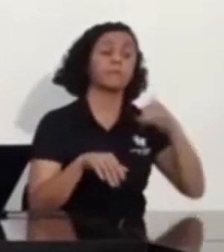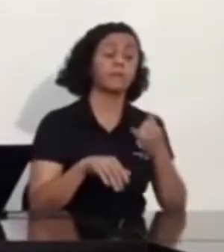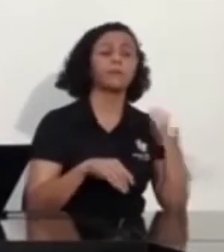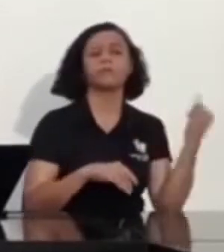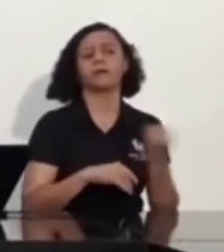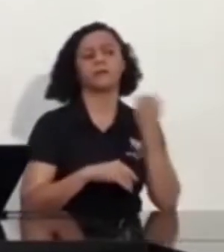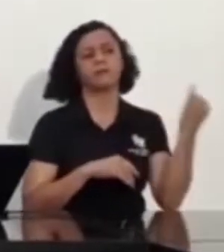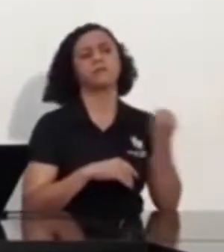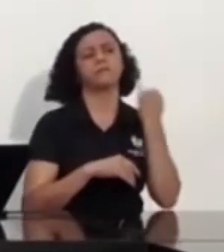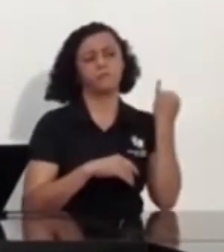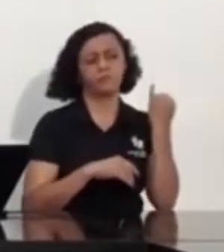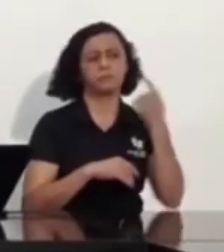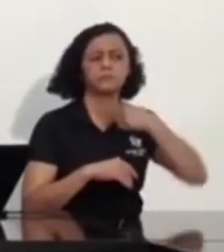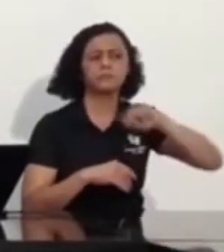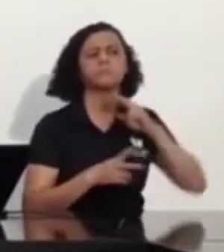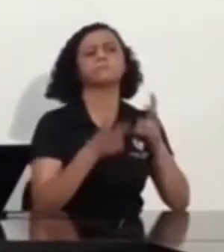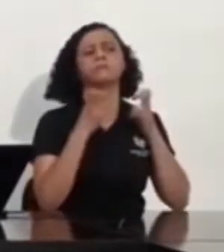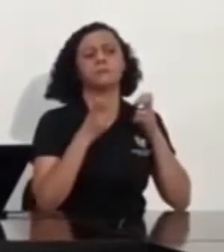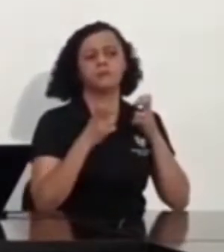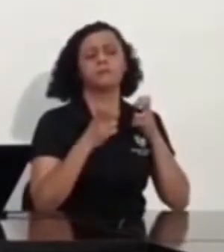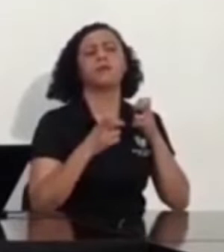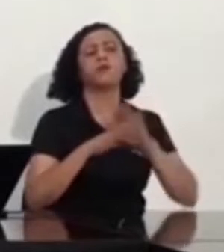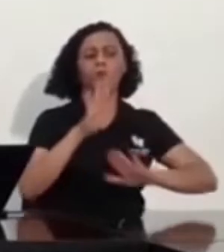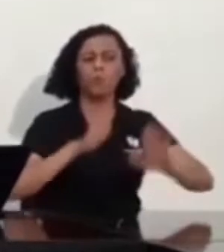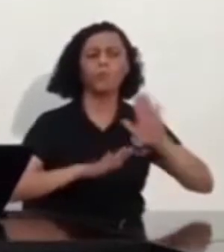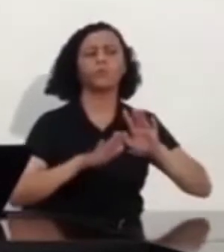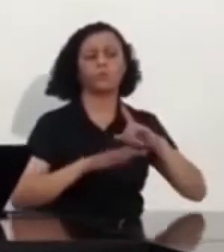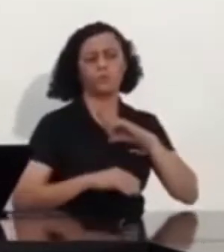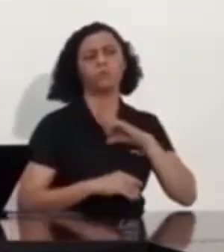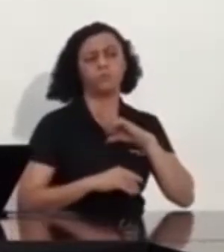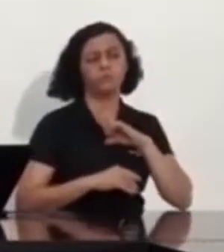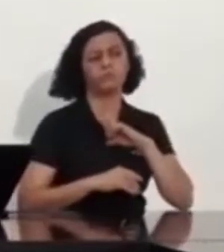instabilidade. Apesar de hoje, de ontem, quem